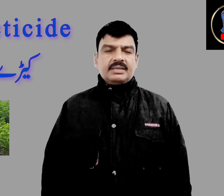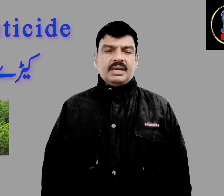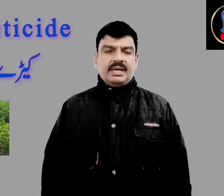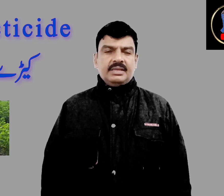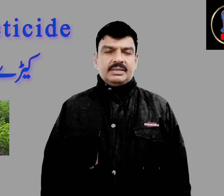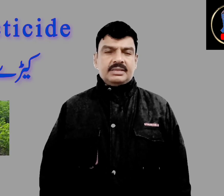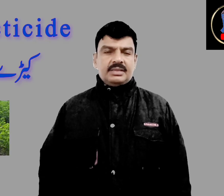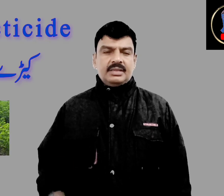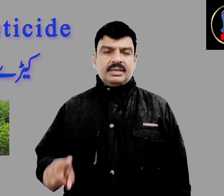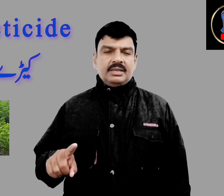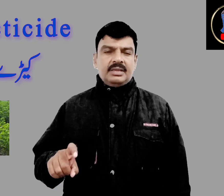इंसेक्टिसाइड्स।